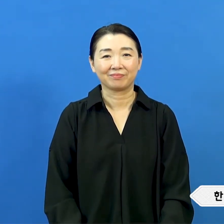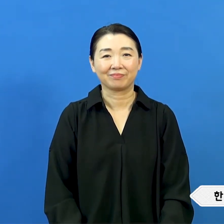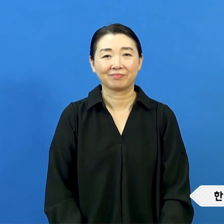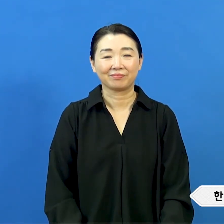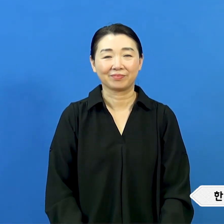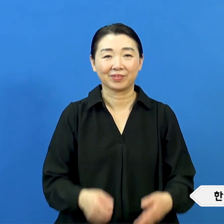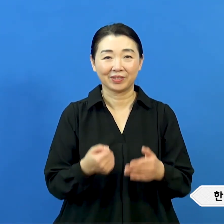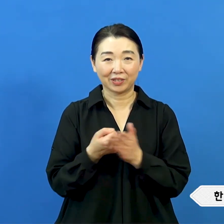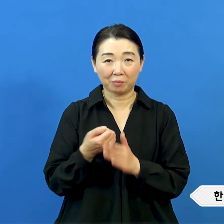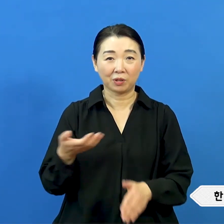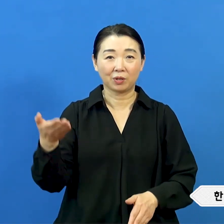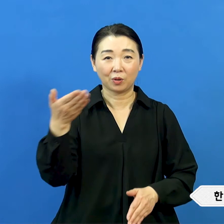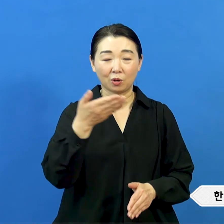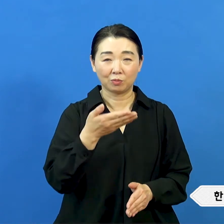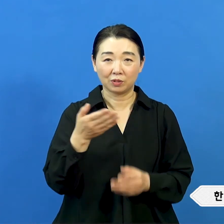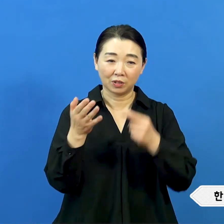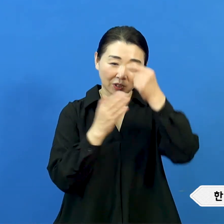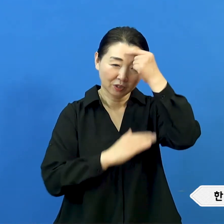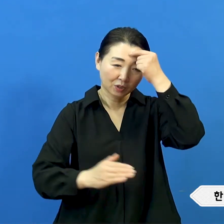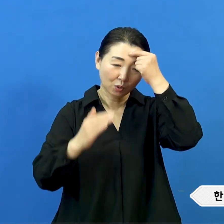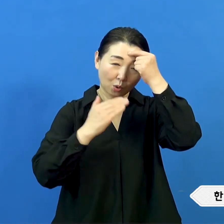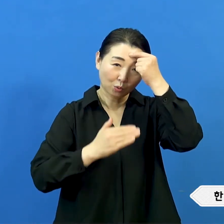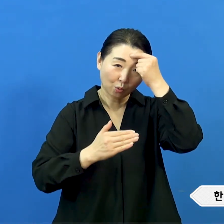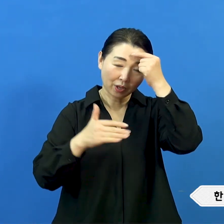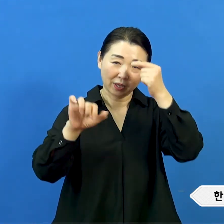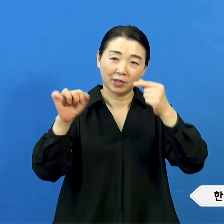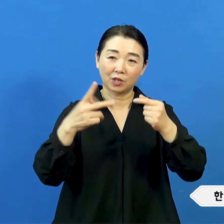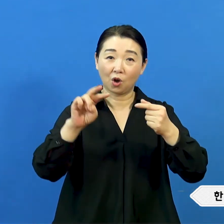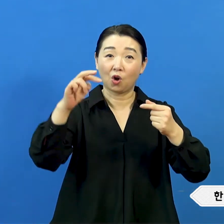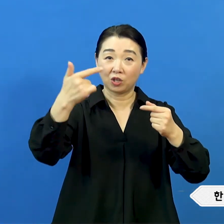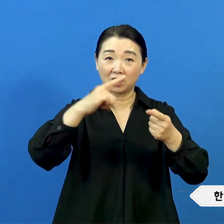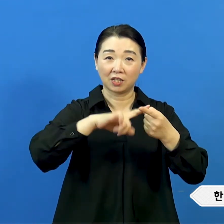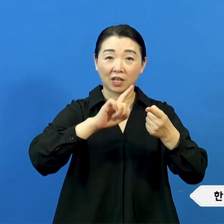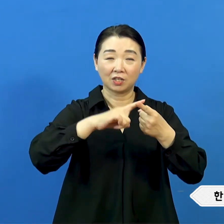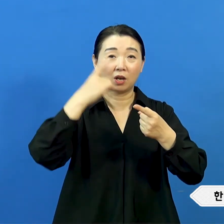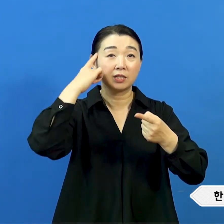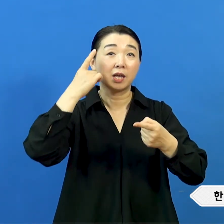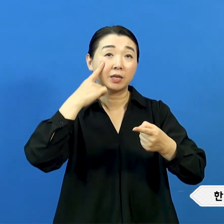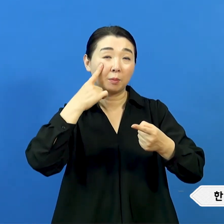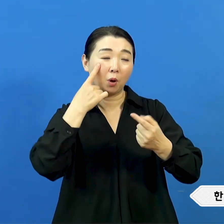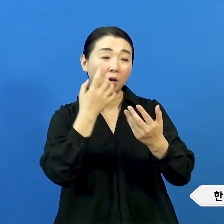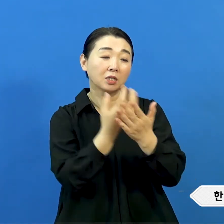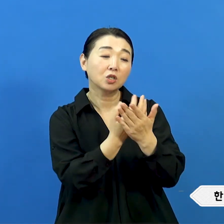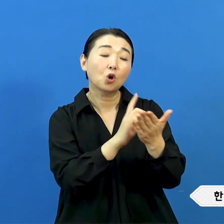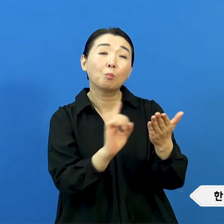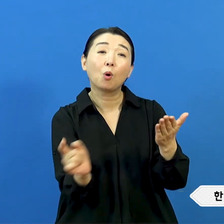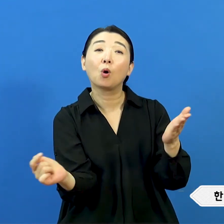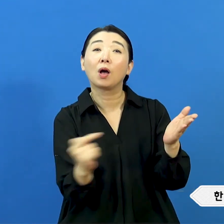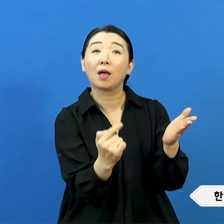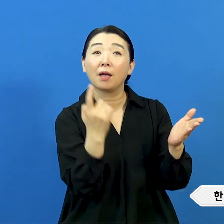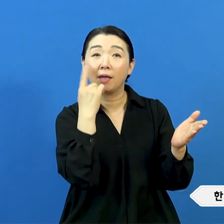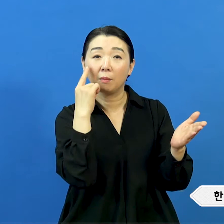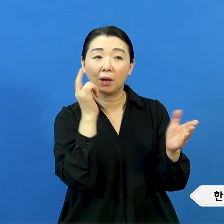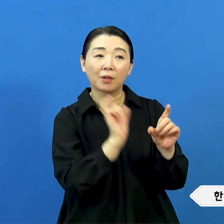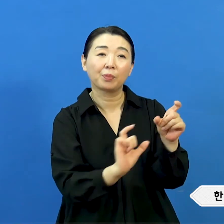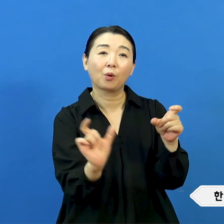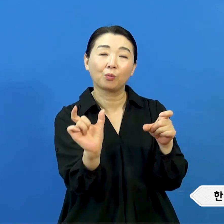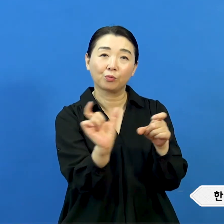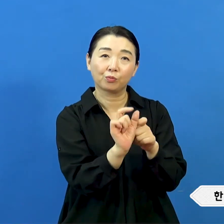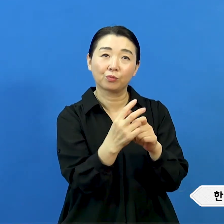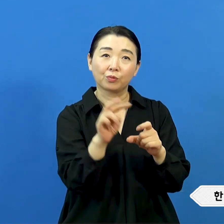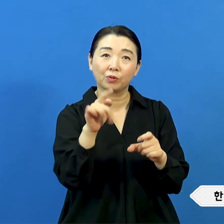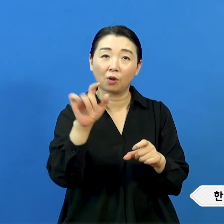그래서 여러분, 성도의 견인에 대해서 생각을 할 때, 근거를 대보라 할 때는 이 더욱이라는 이것을